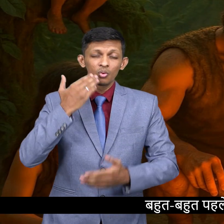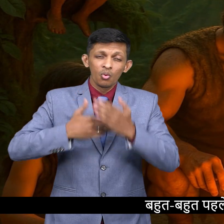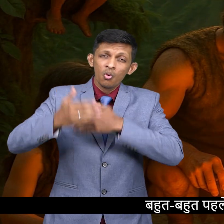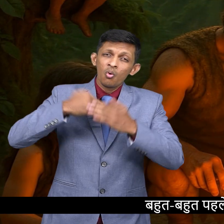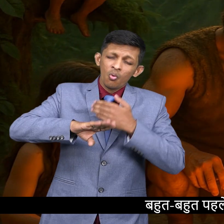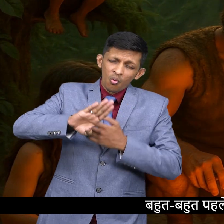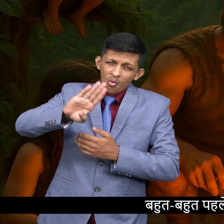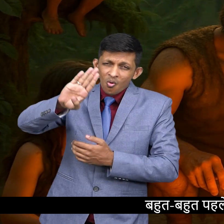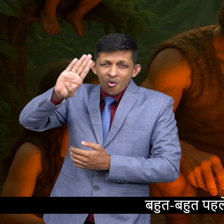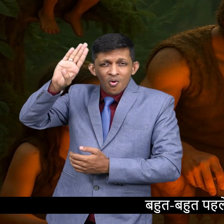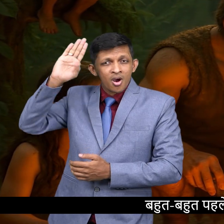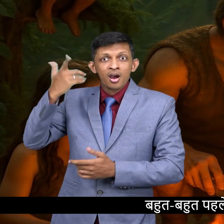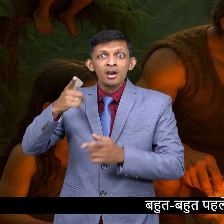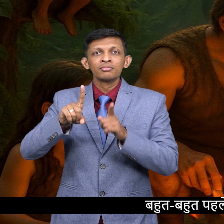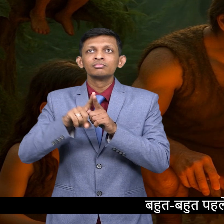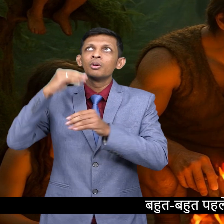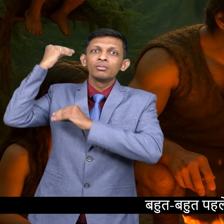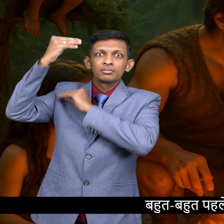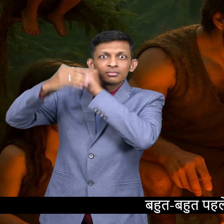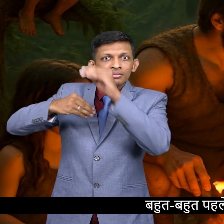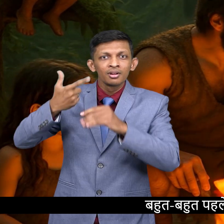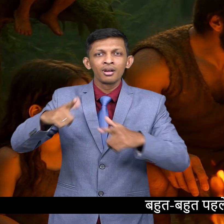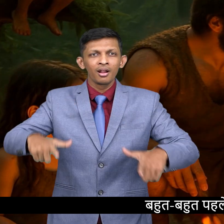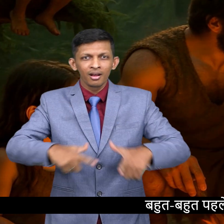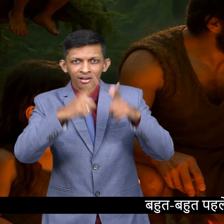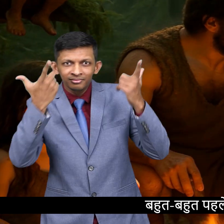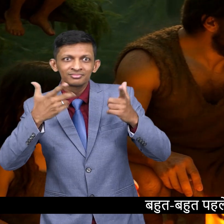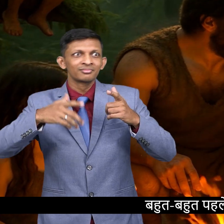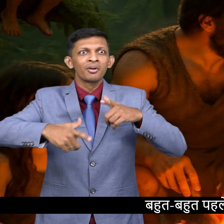बहुत बहुत पहले हमारे पूर्वज जंगलों में रहते थे।